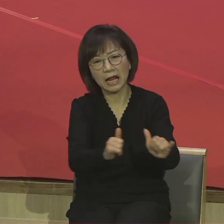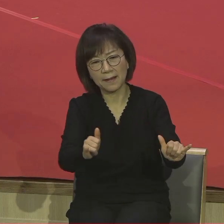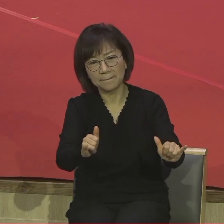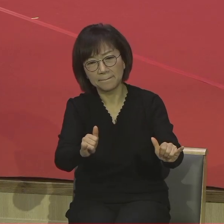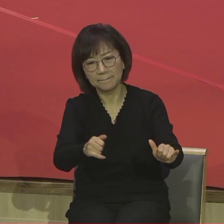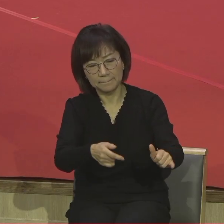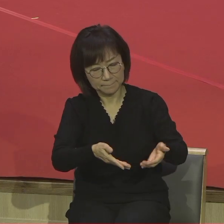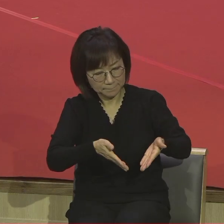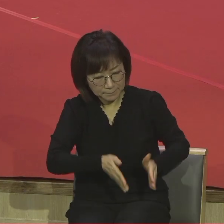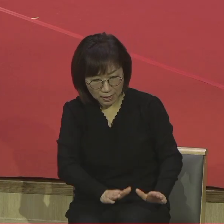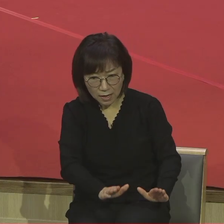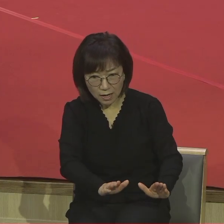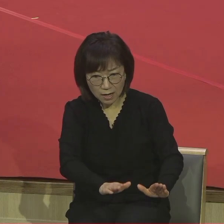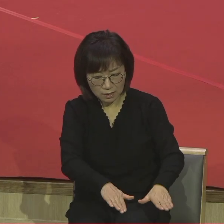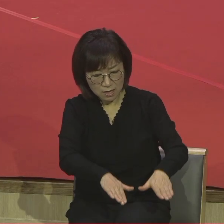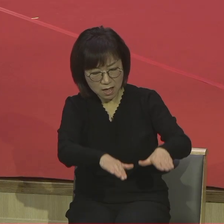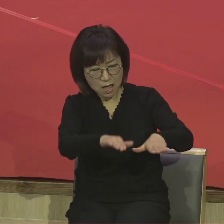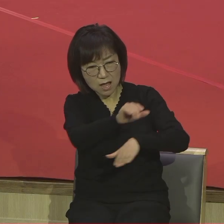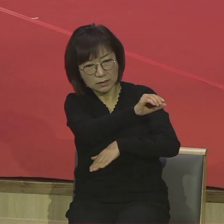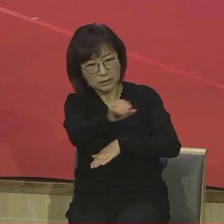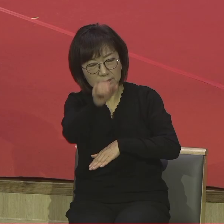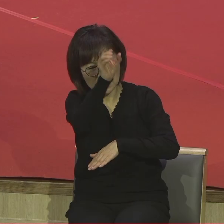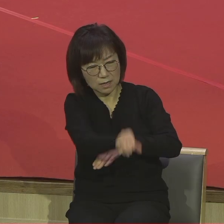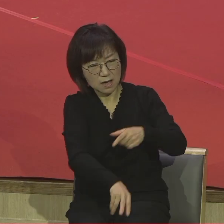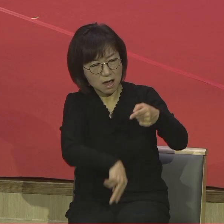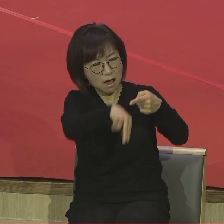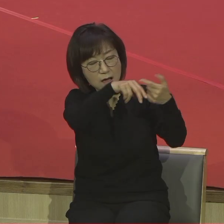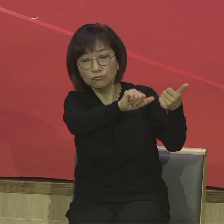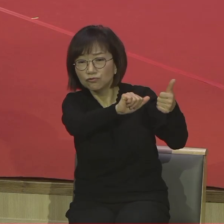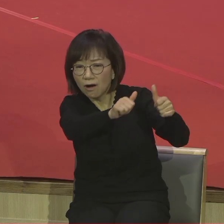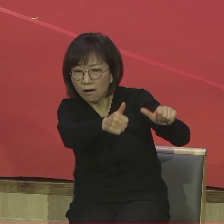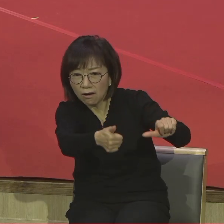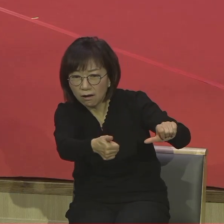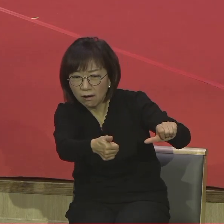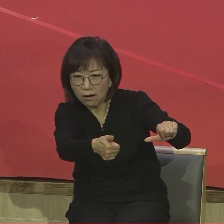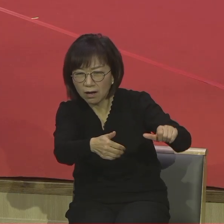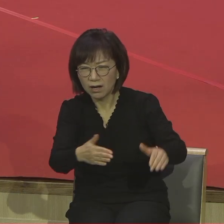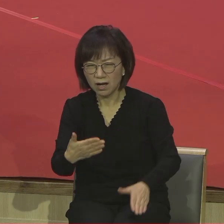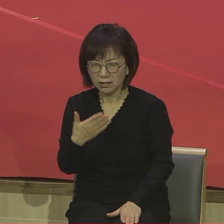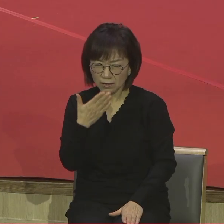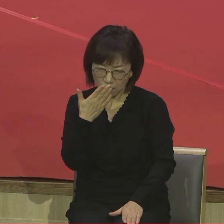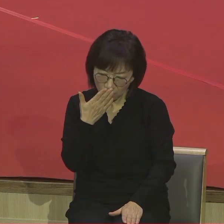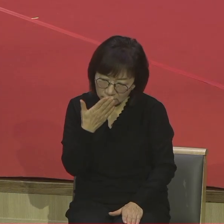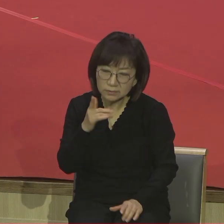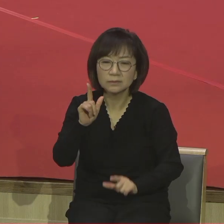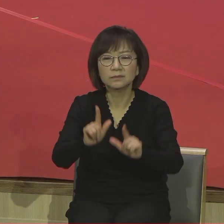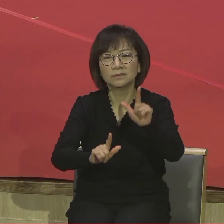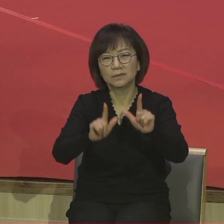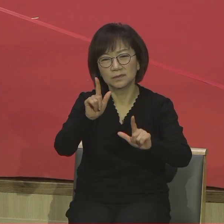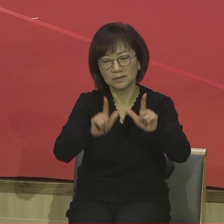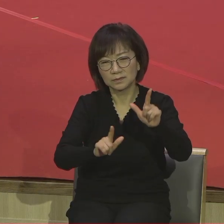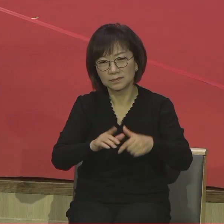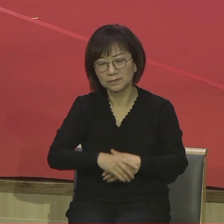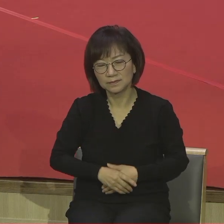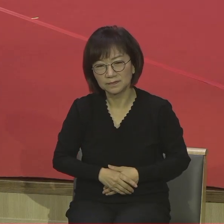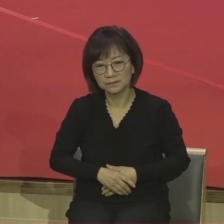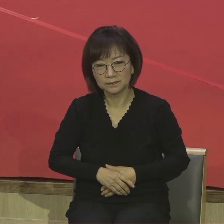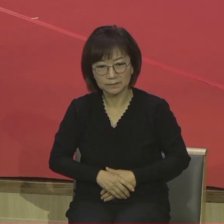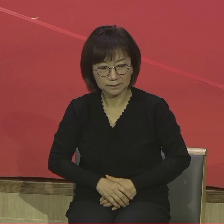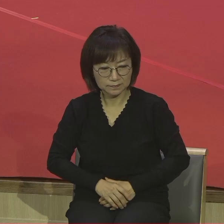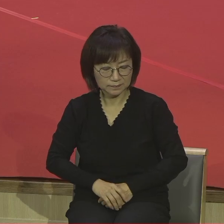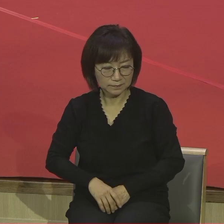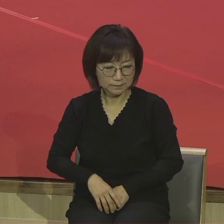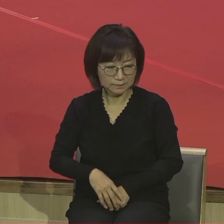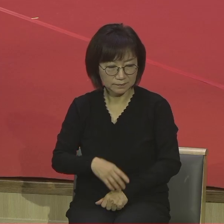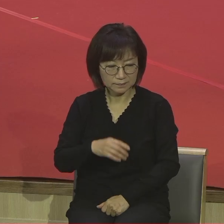하셨고 십자가에 죽기까지 하나님이 낮아지셨습니다. 우리가 독생자라고 하니까